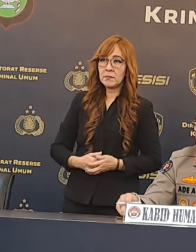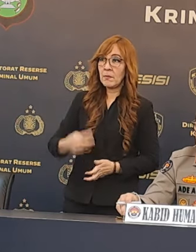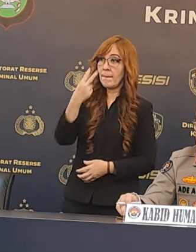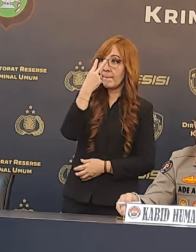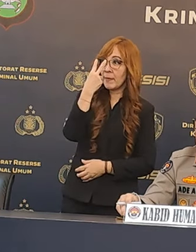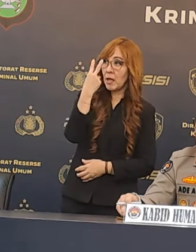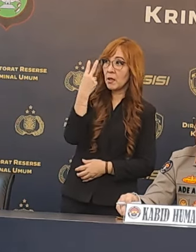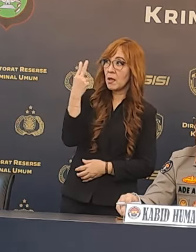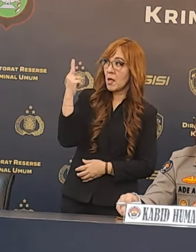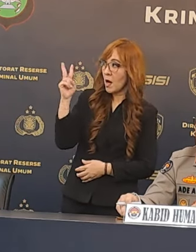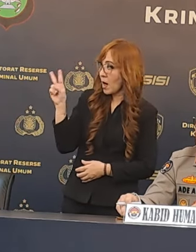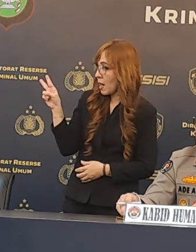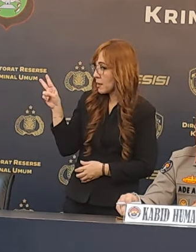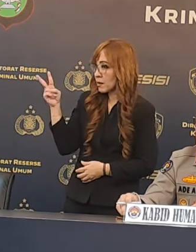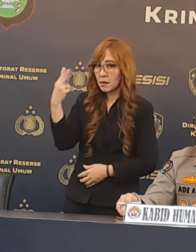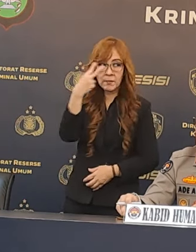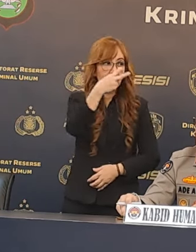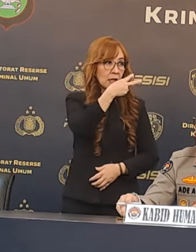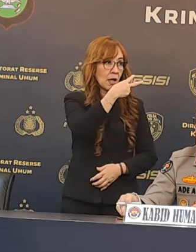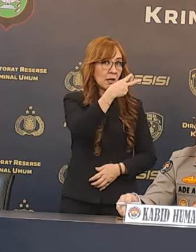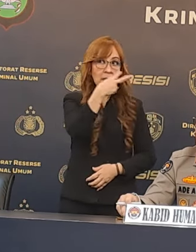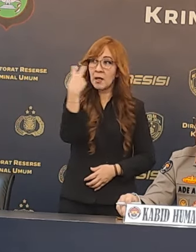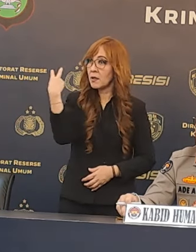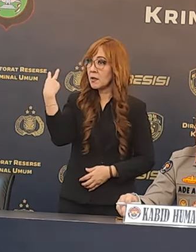melihat ke arah kanan dan kiri,